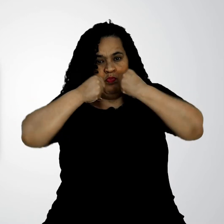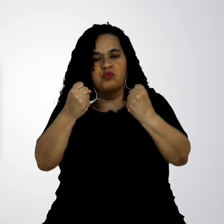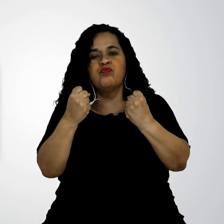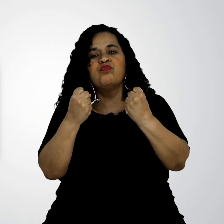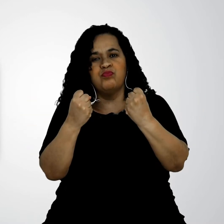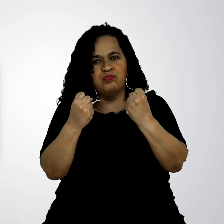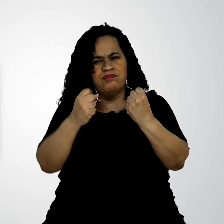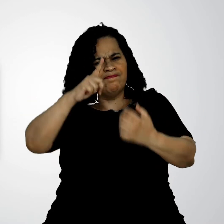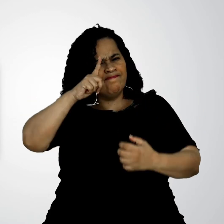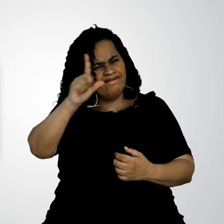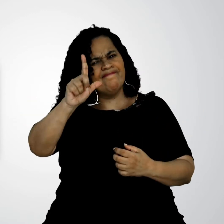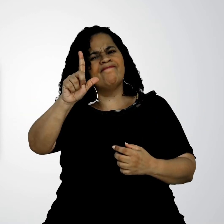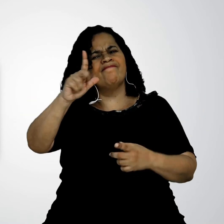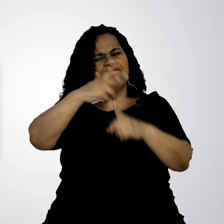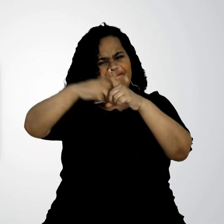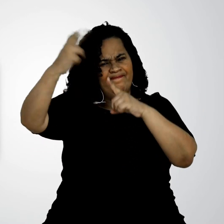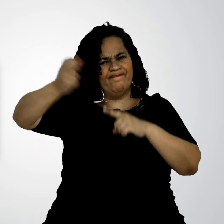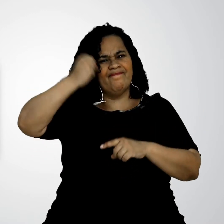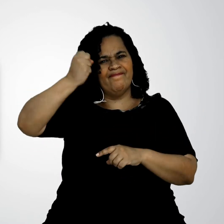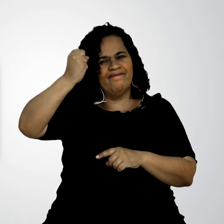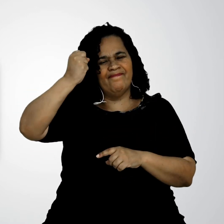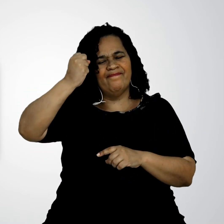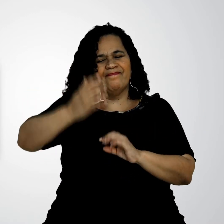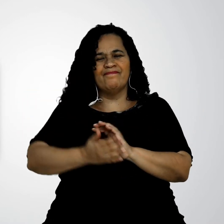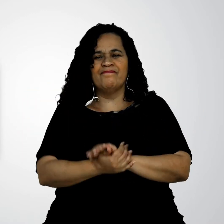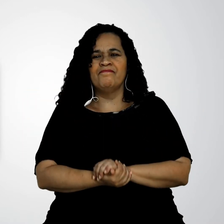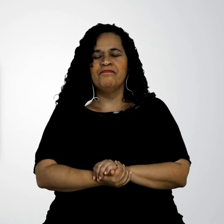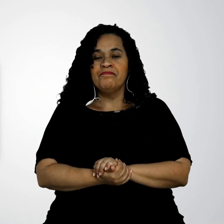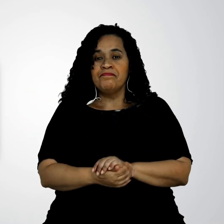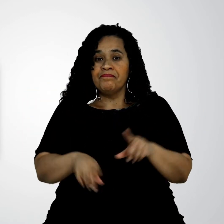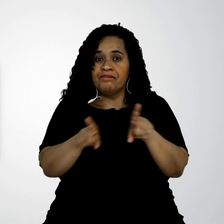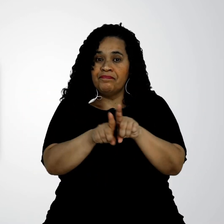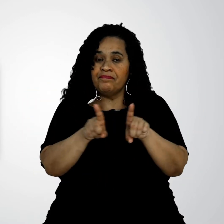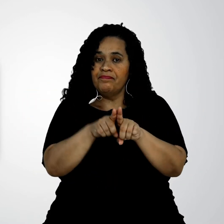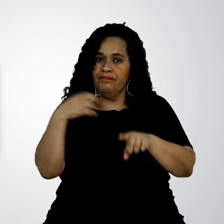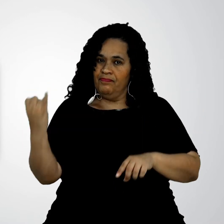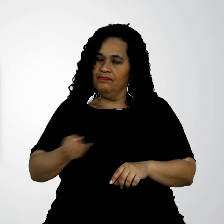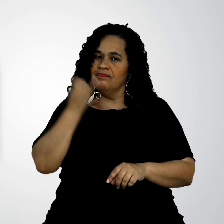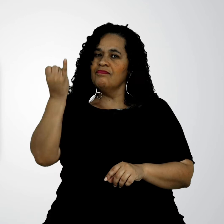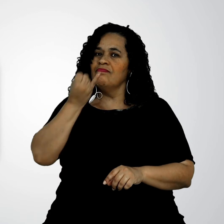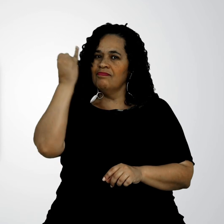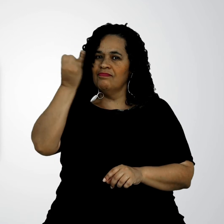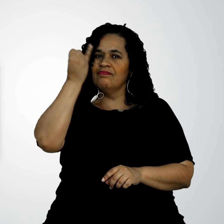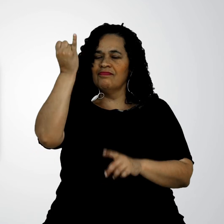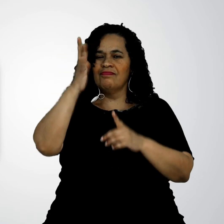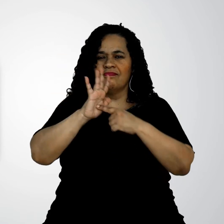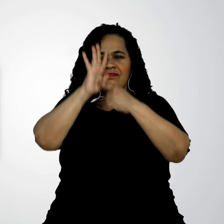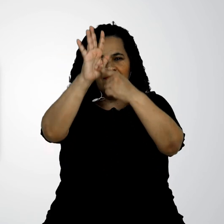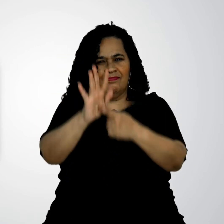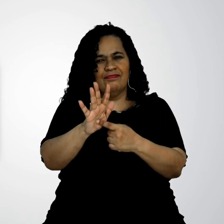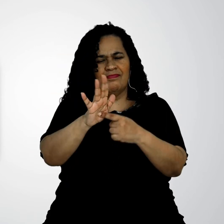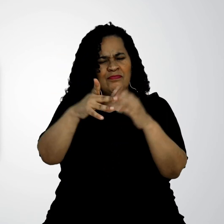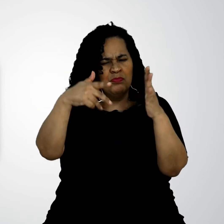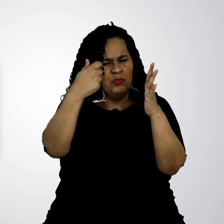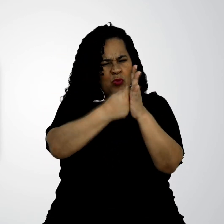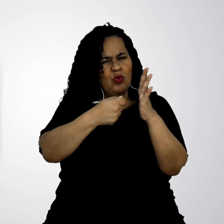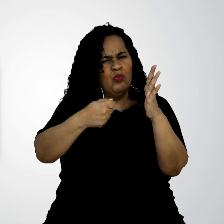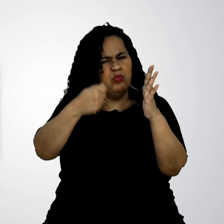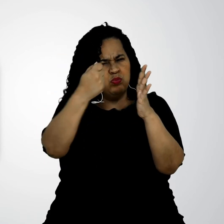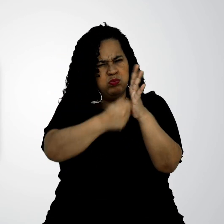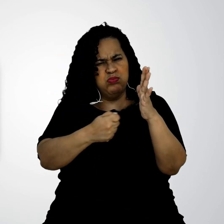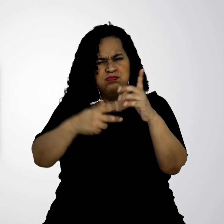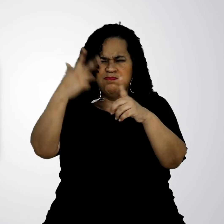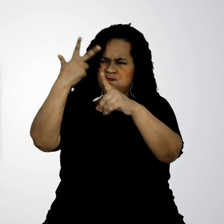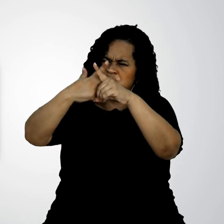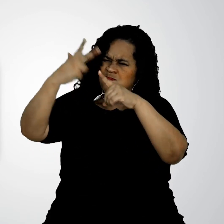lúcidas. Agora, o que é importante, que você fala dessas lutas, mas enfrentar essas lutas, vencer o